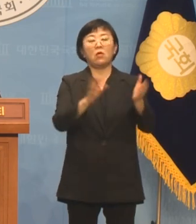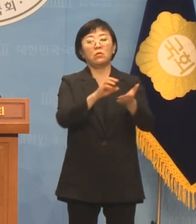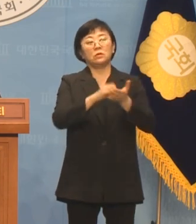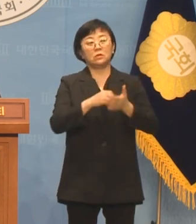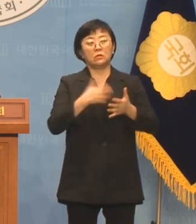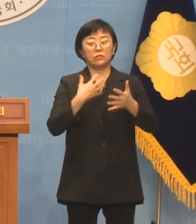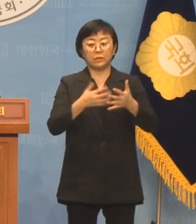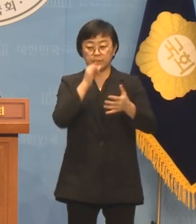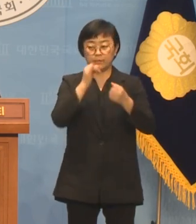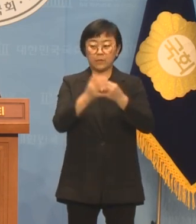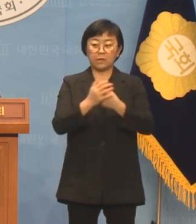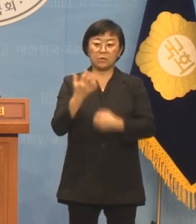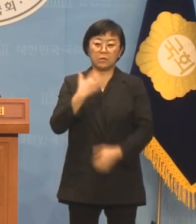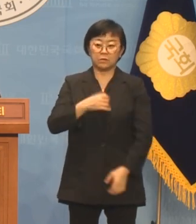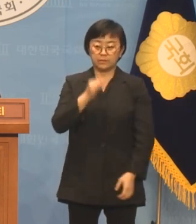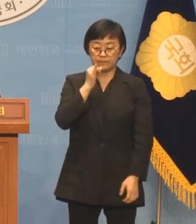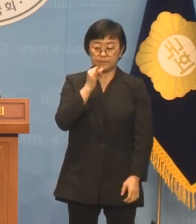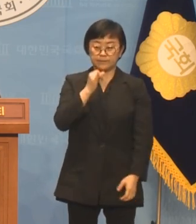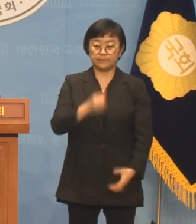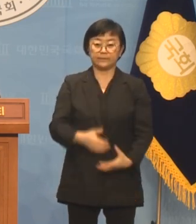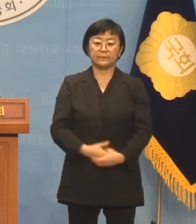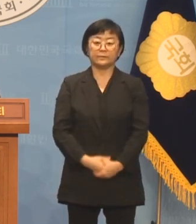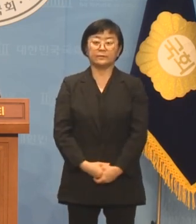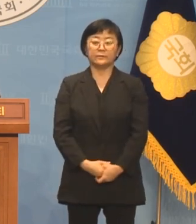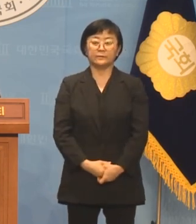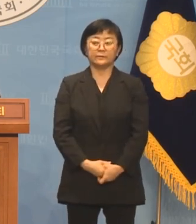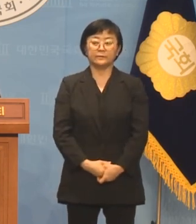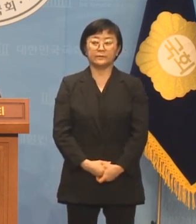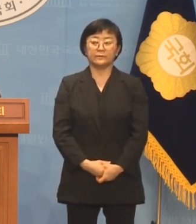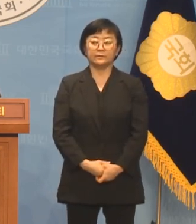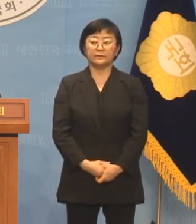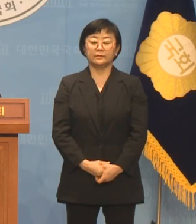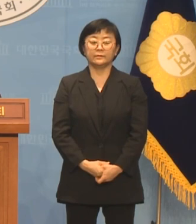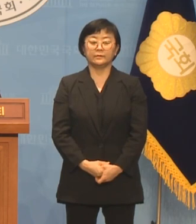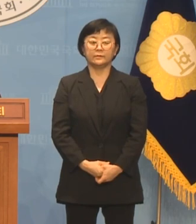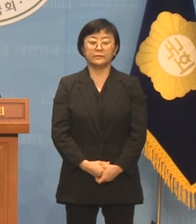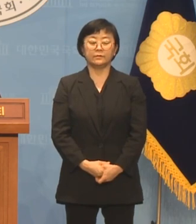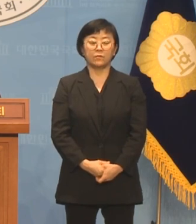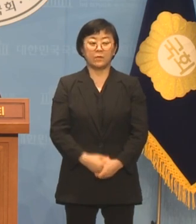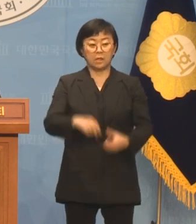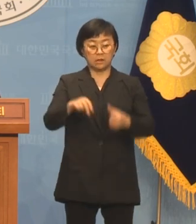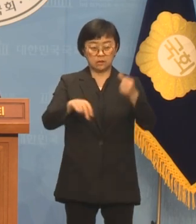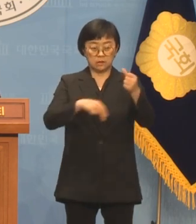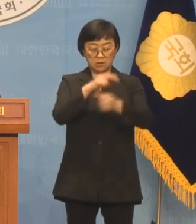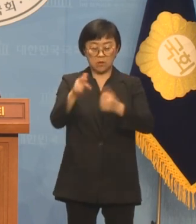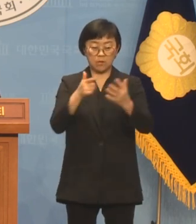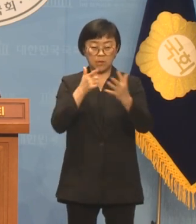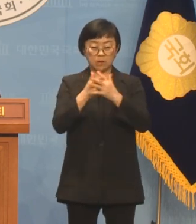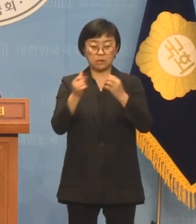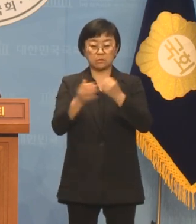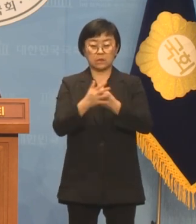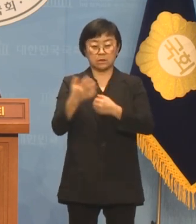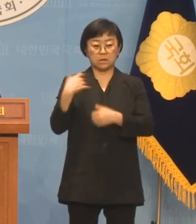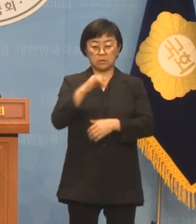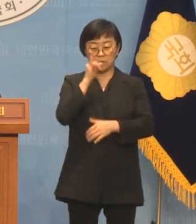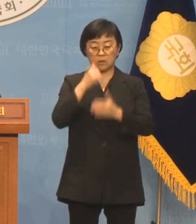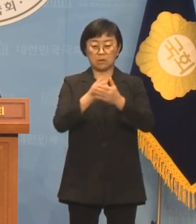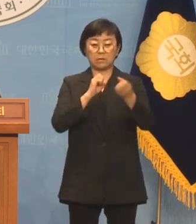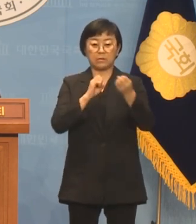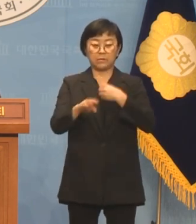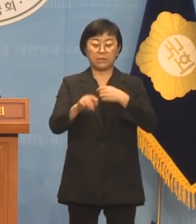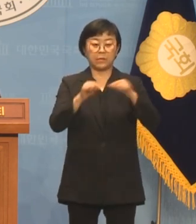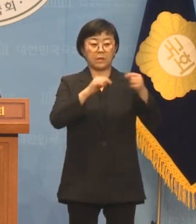당원분들께서도 불안해하시고 걱정을 많이 하셨습니다. 사태 파악을 해봤지만 책임 있는 답변을 해야 될